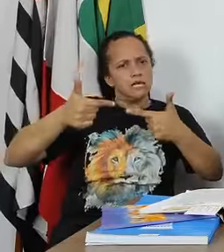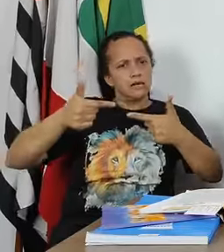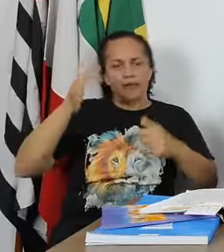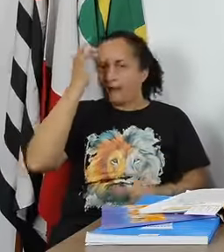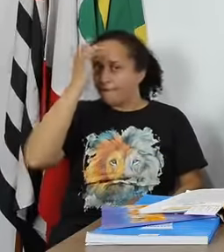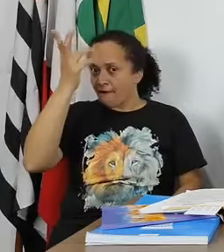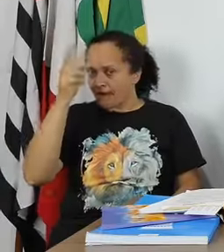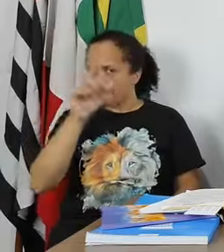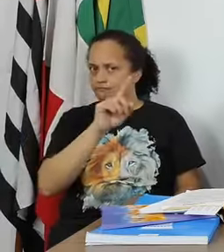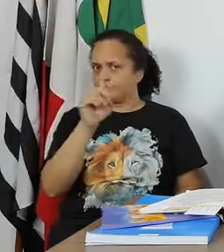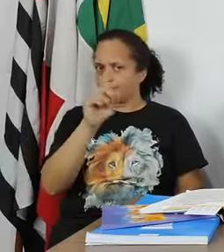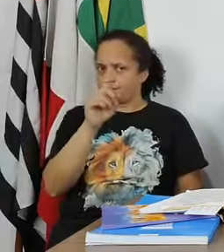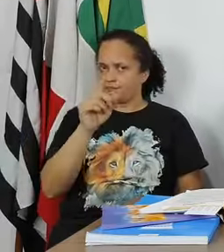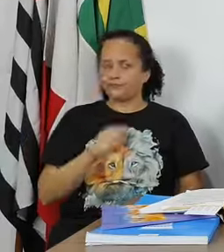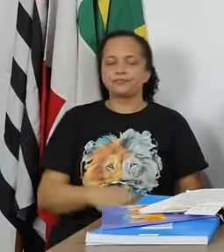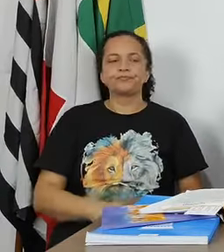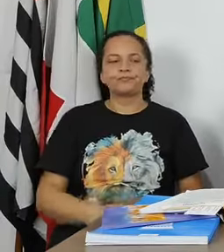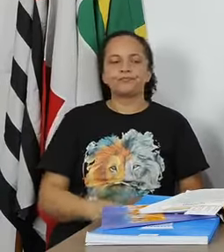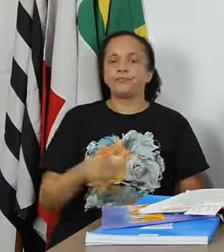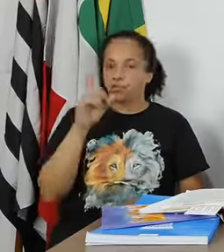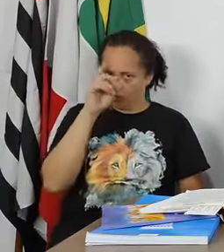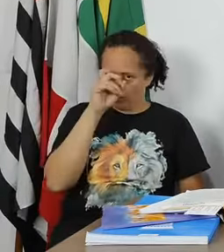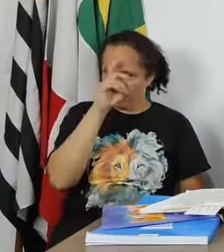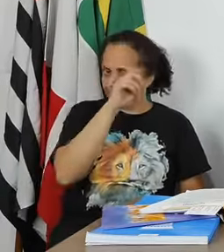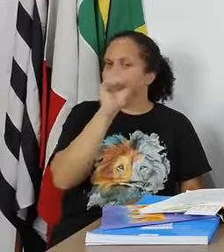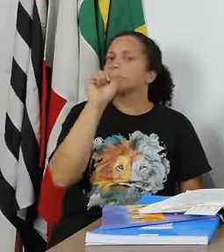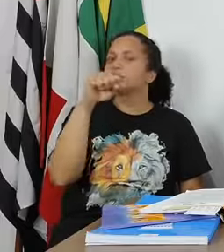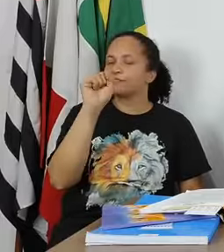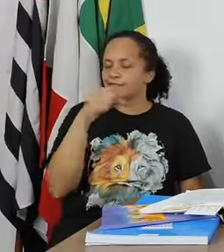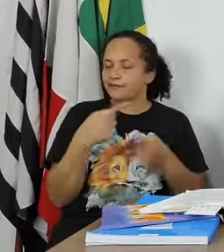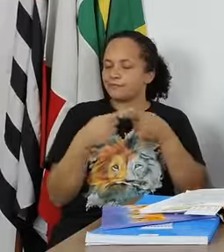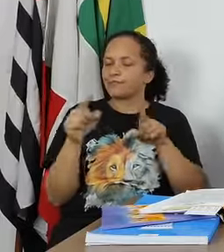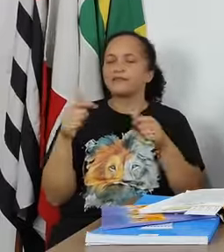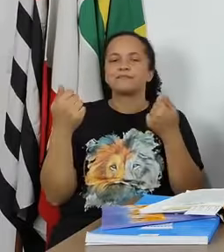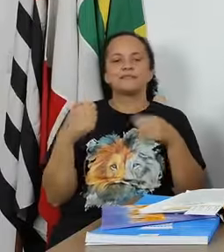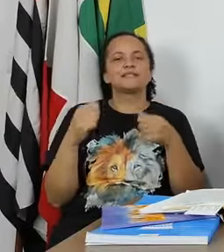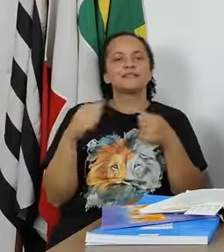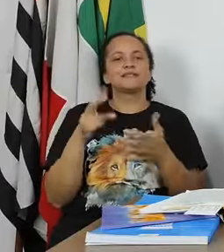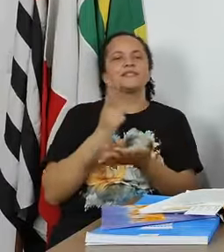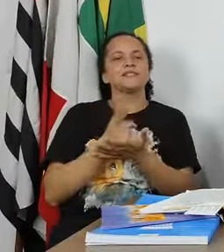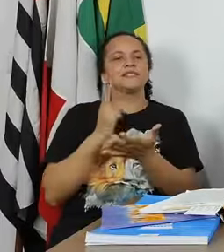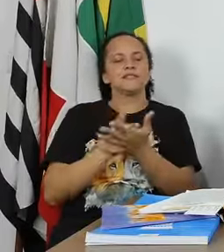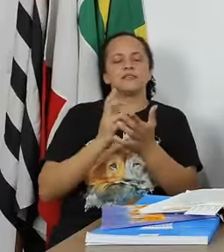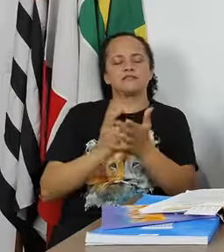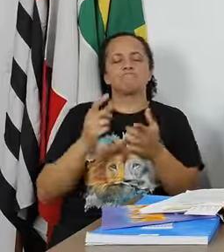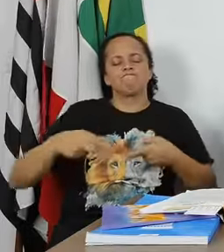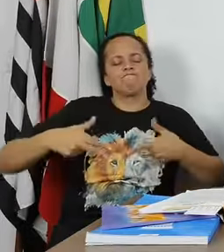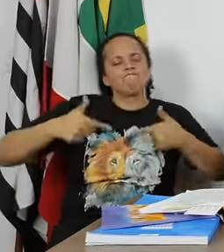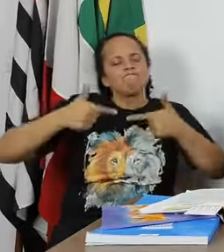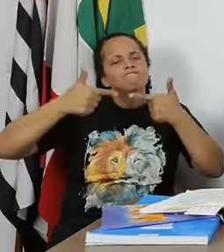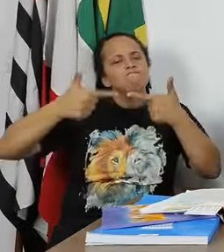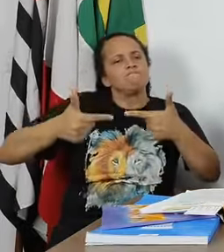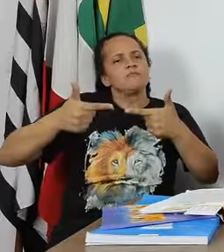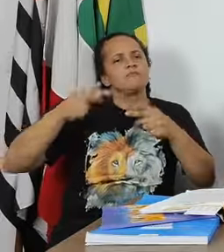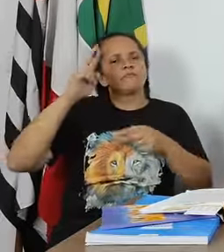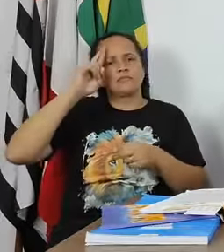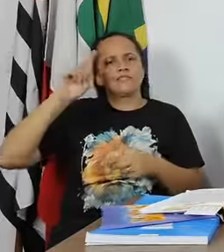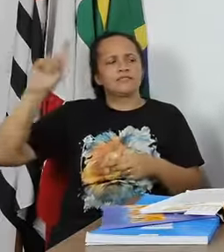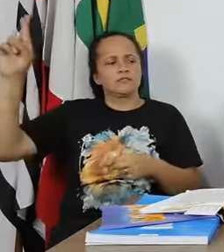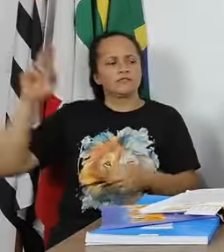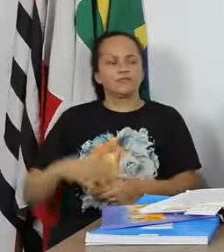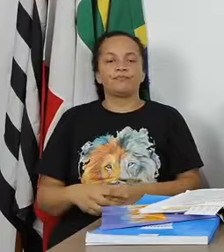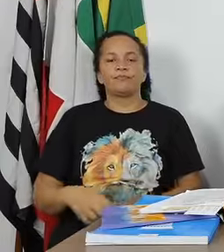uma disputa, e é uma dificuldade, sim, mas nós temos que perseverar no Senhor, porque ao